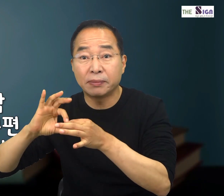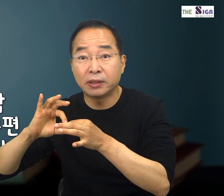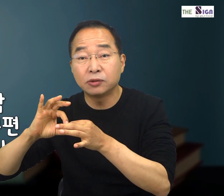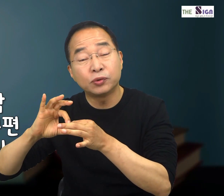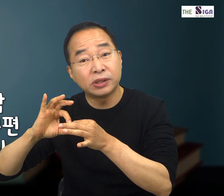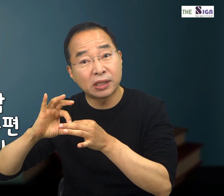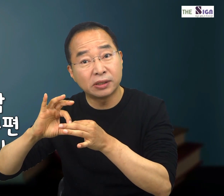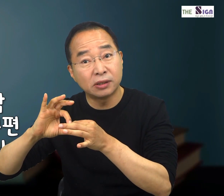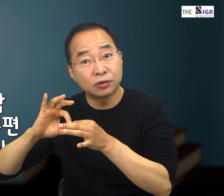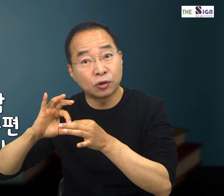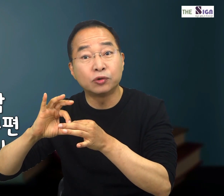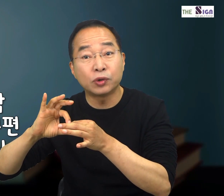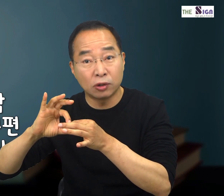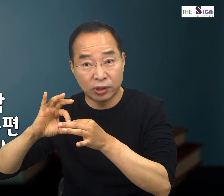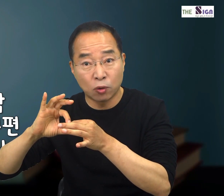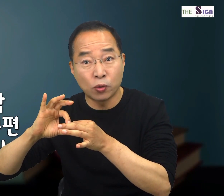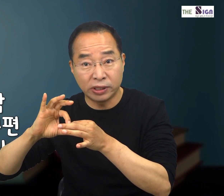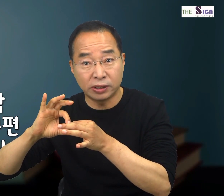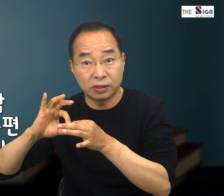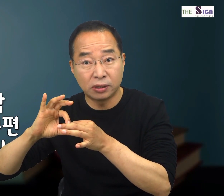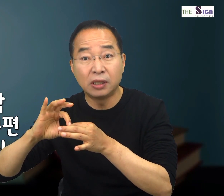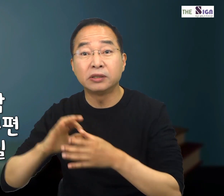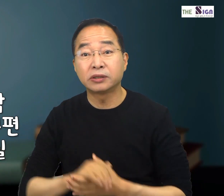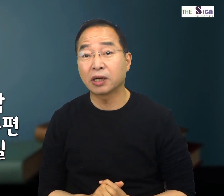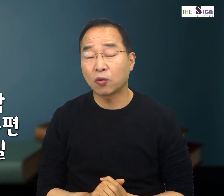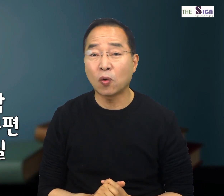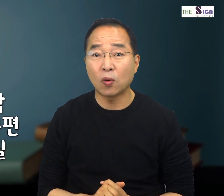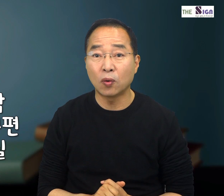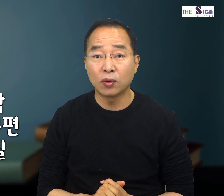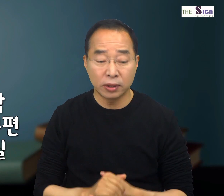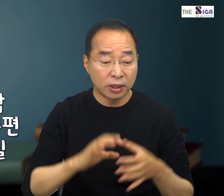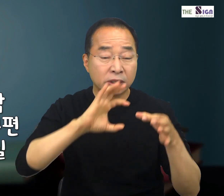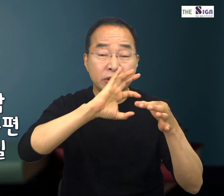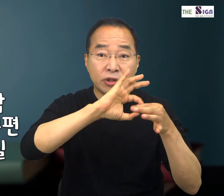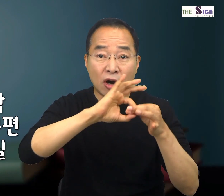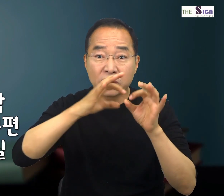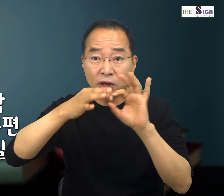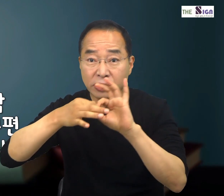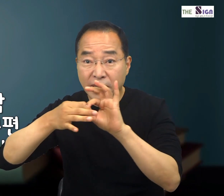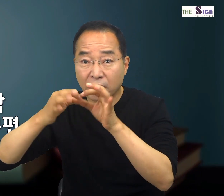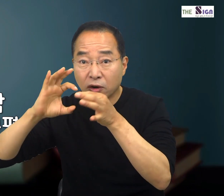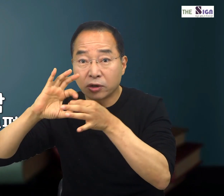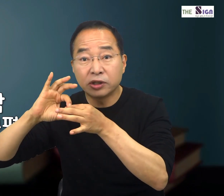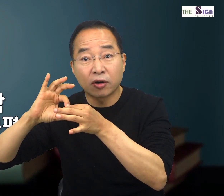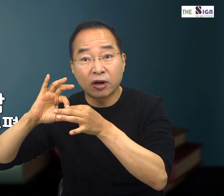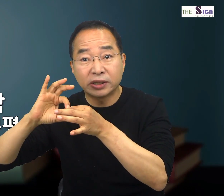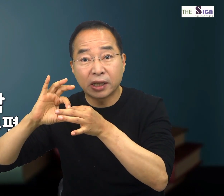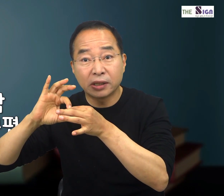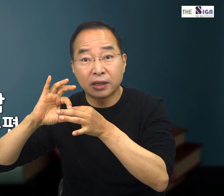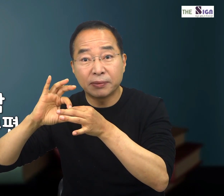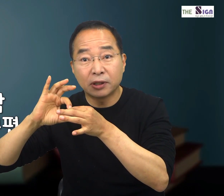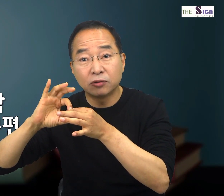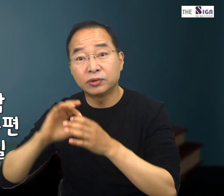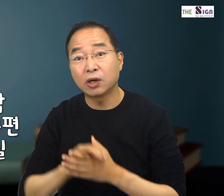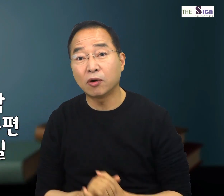동작하면 쇠사슬 또는 쇠로 된 고리들 뜻하고, 그리고 연결된 거를 여러 가지 하게 되면은 우리가 어떤